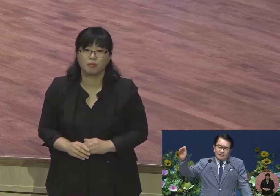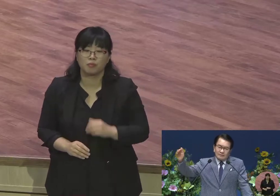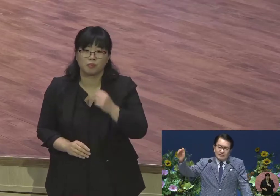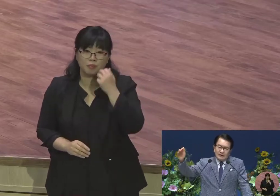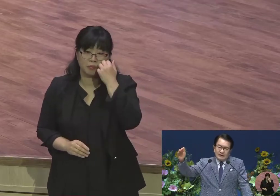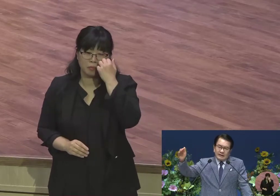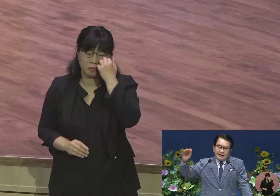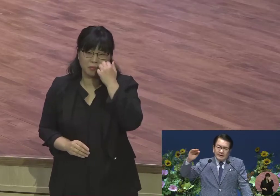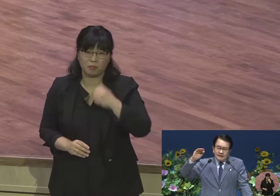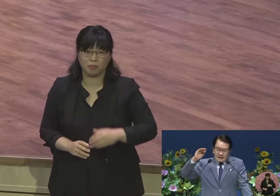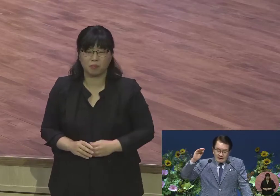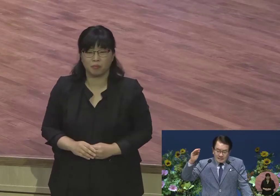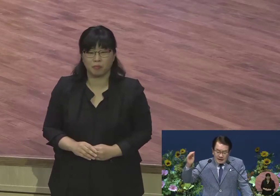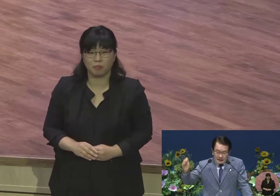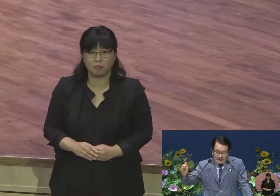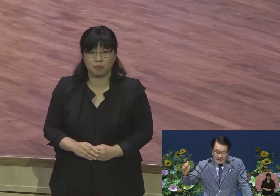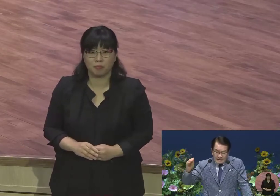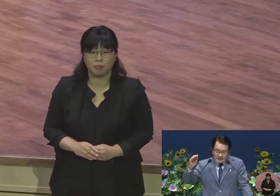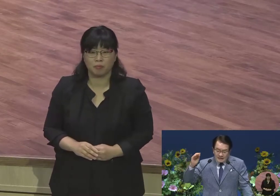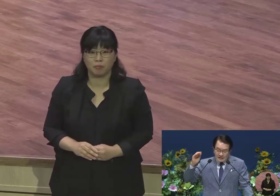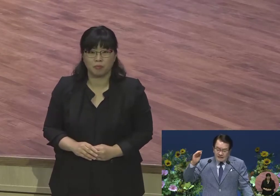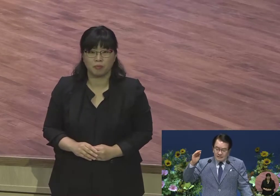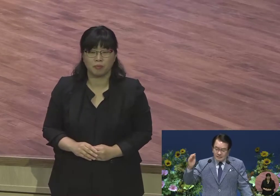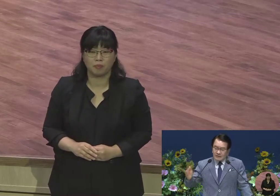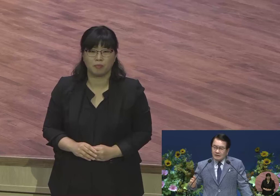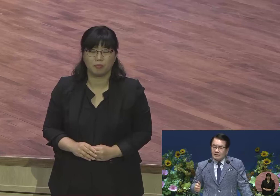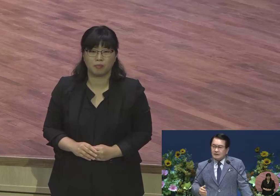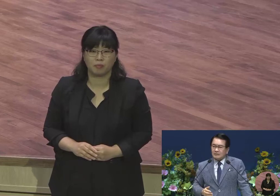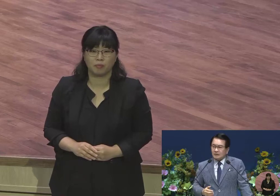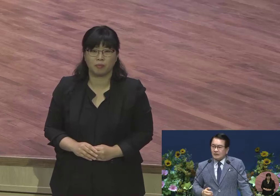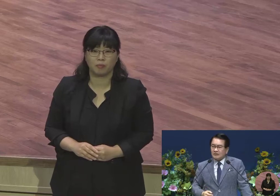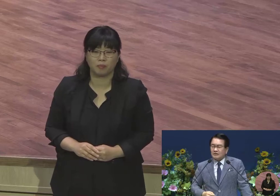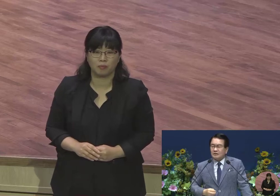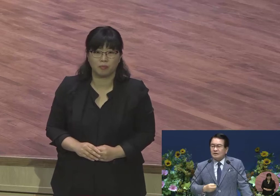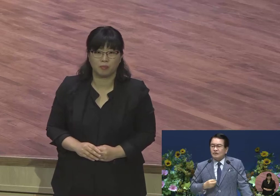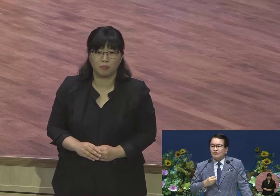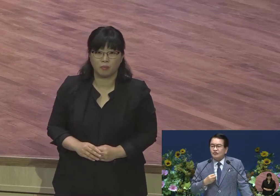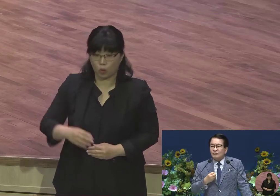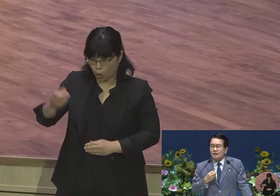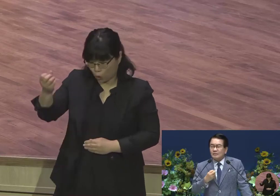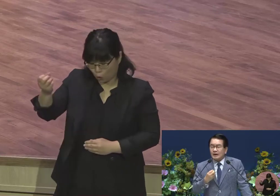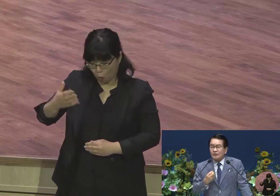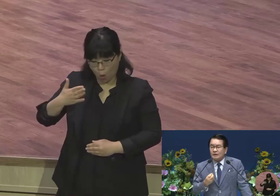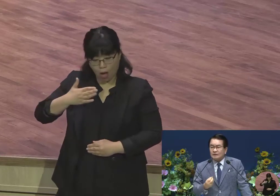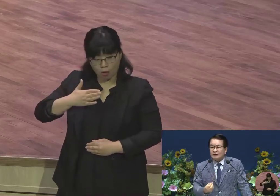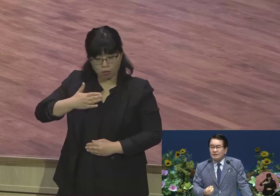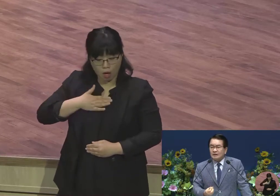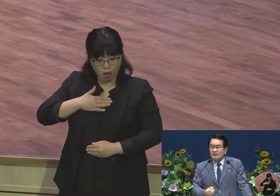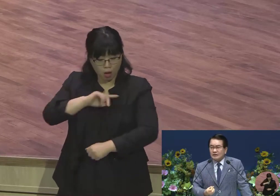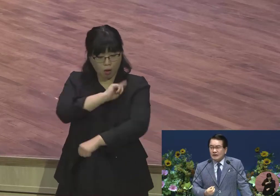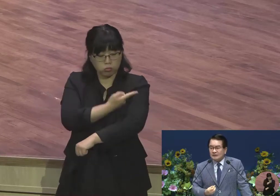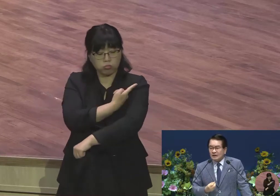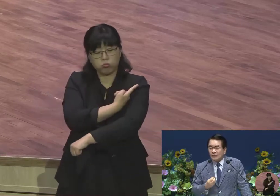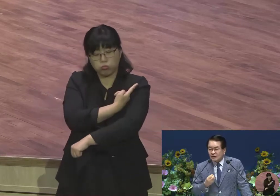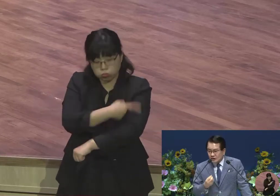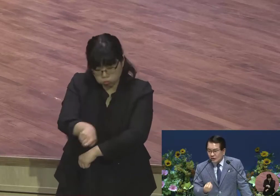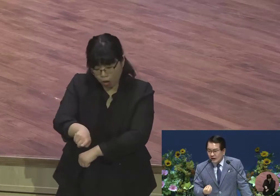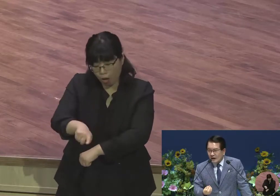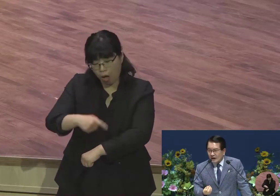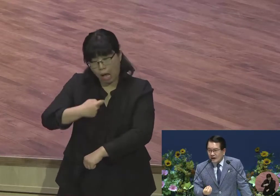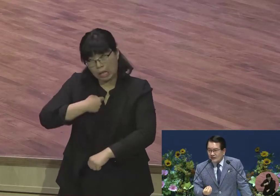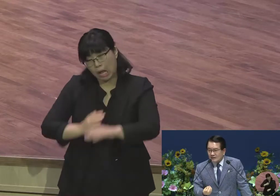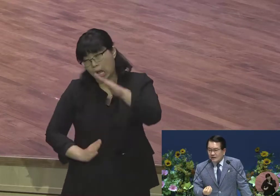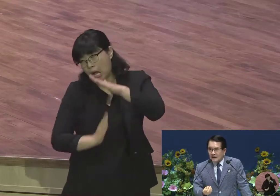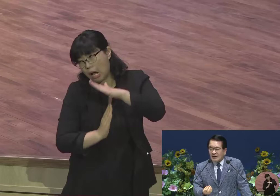무능함 나의 연약함 한계를 뛰어넘는 성령 충만을 받기 위해서 언약 잡고